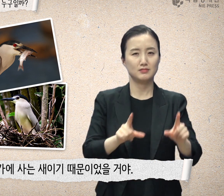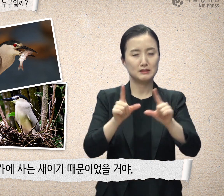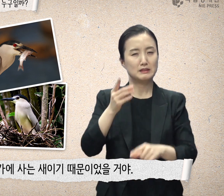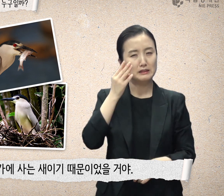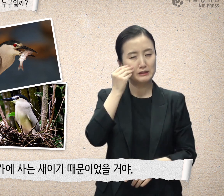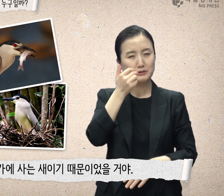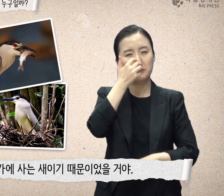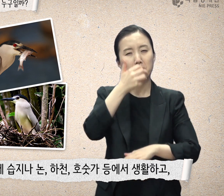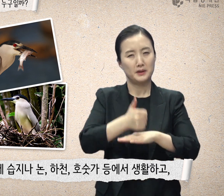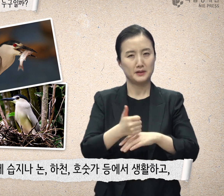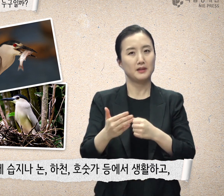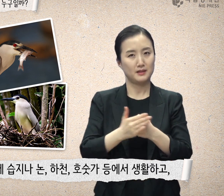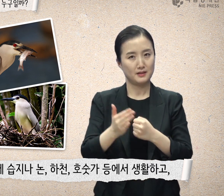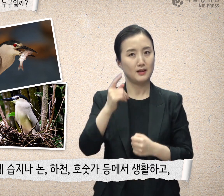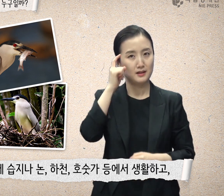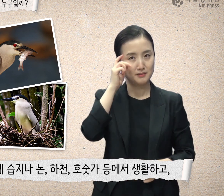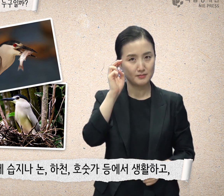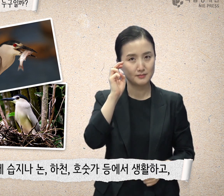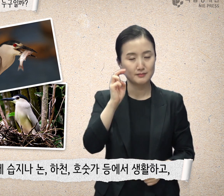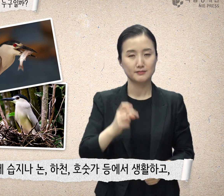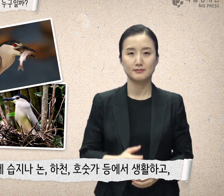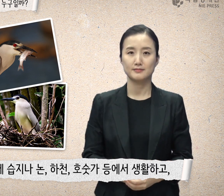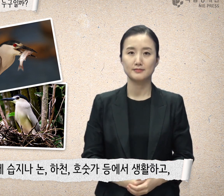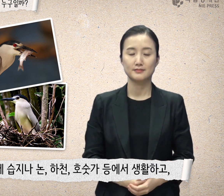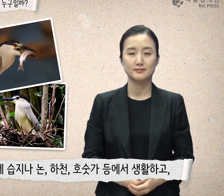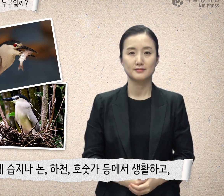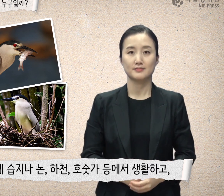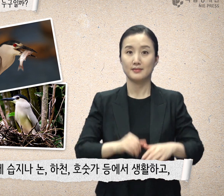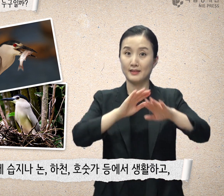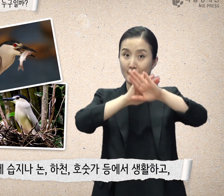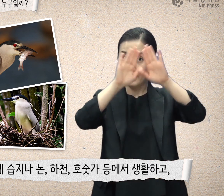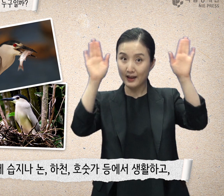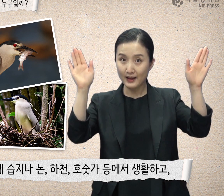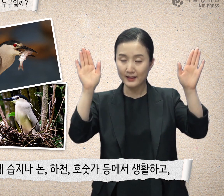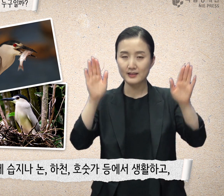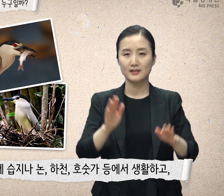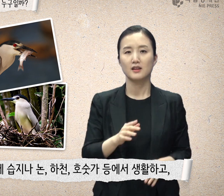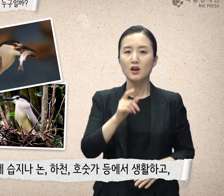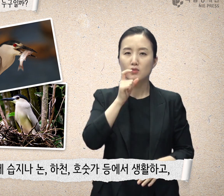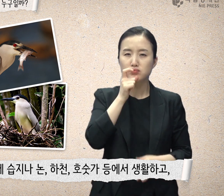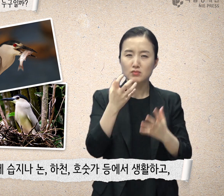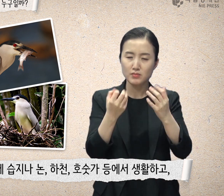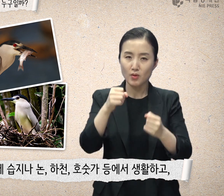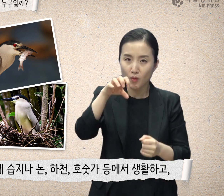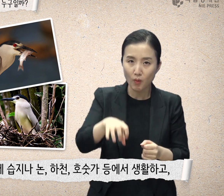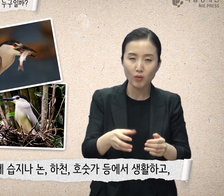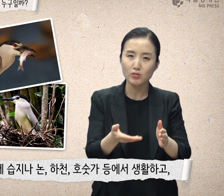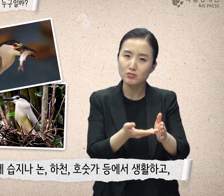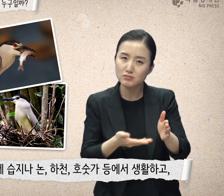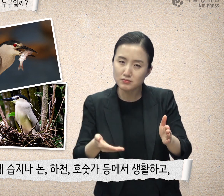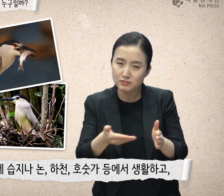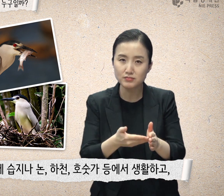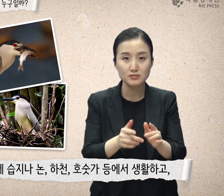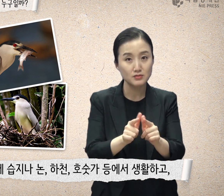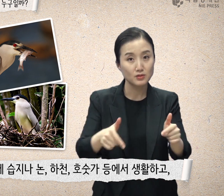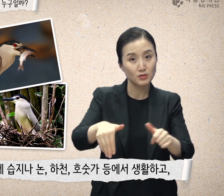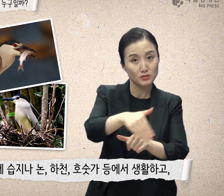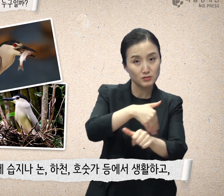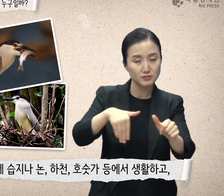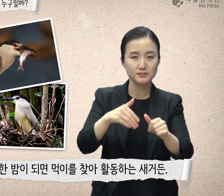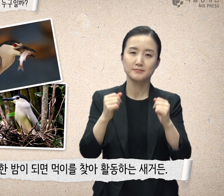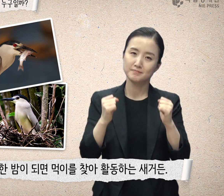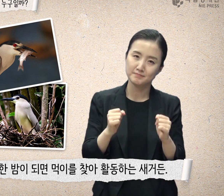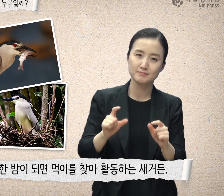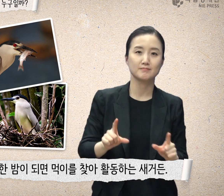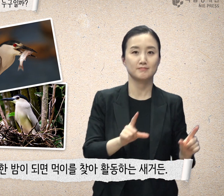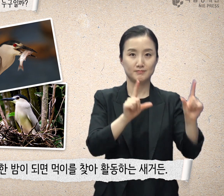거야 해오라기 는 낮에 습지나 논 하천 호수 가 등에서 생활하고